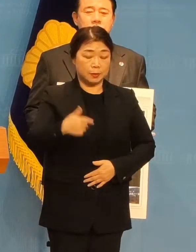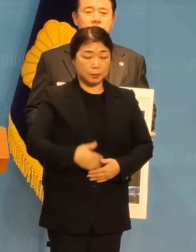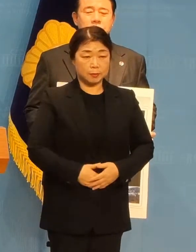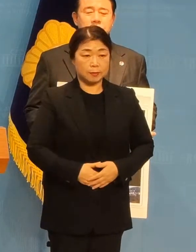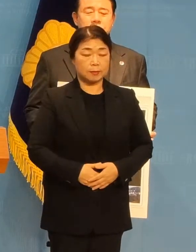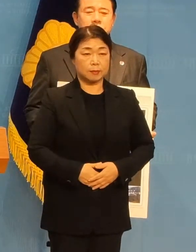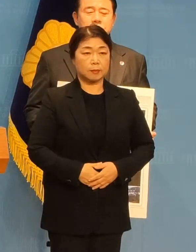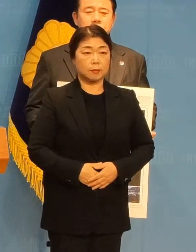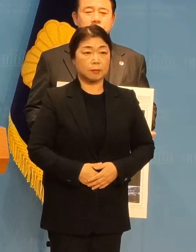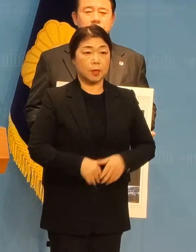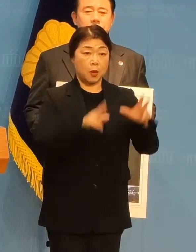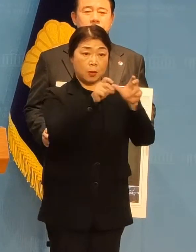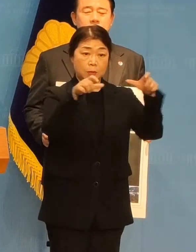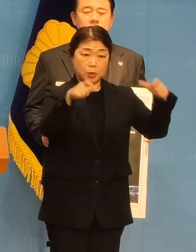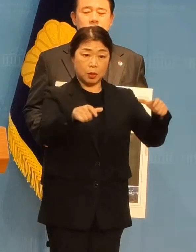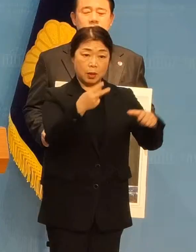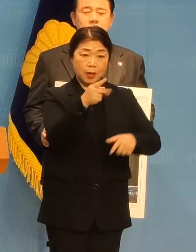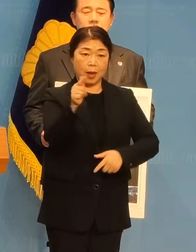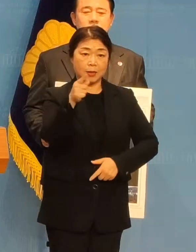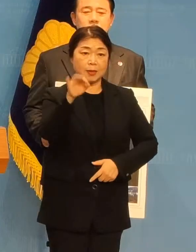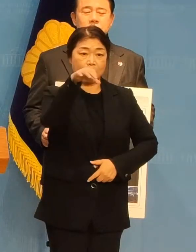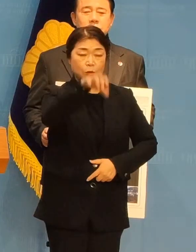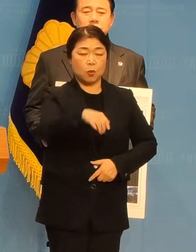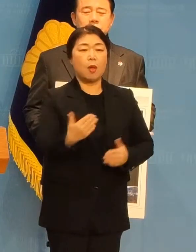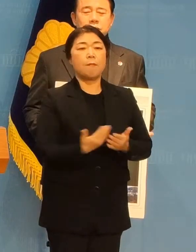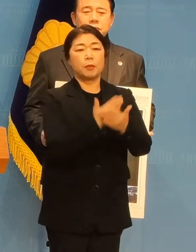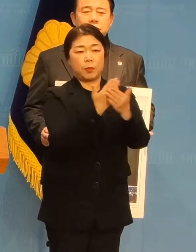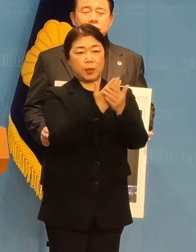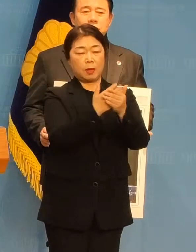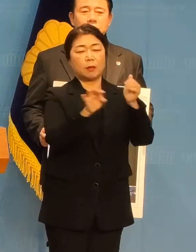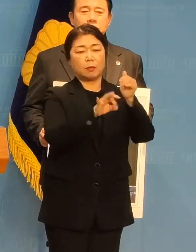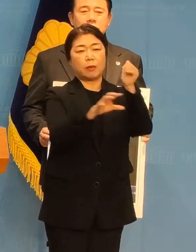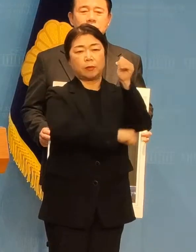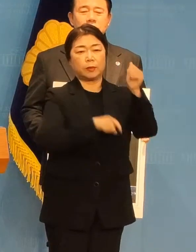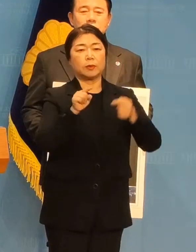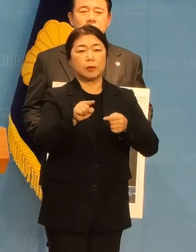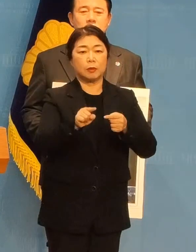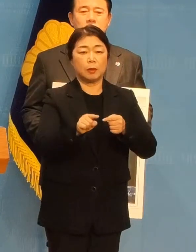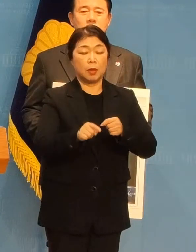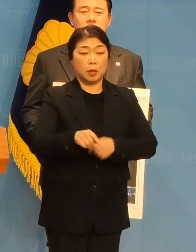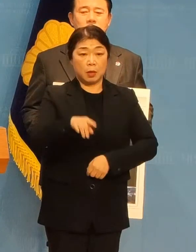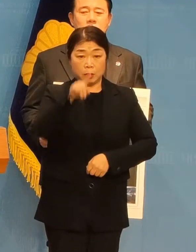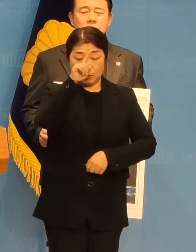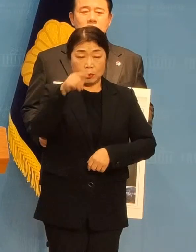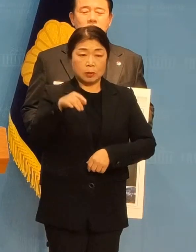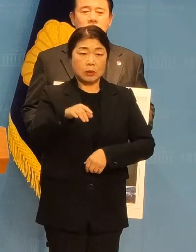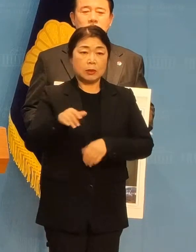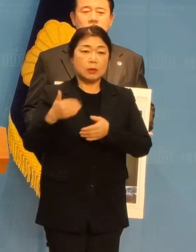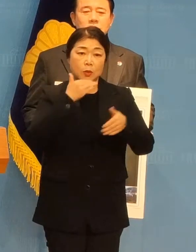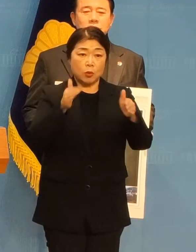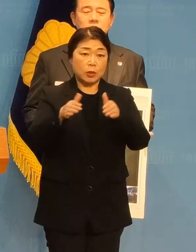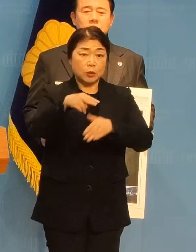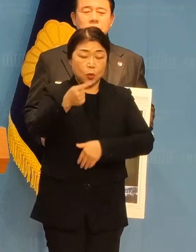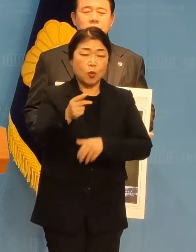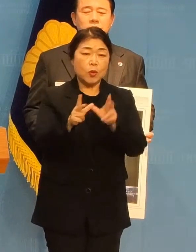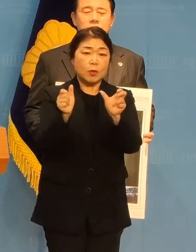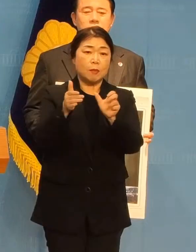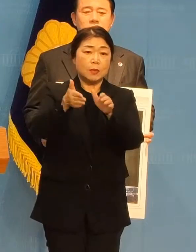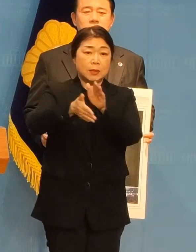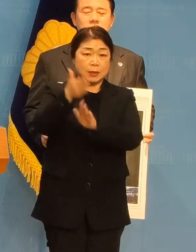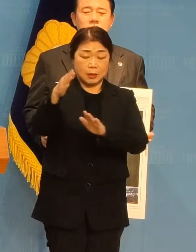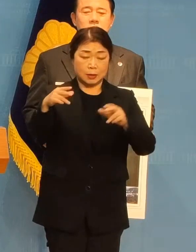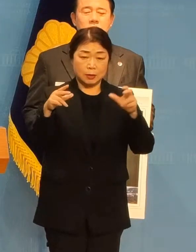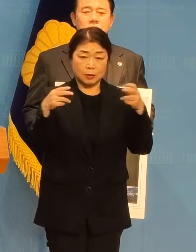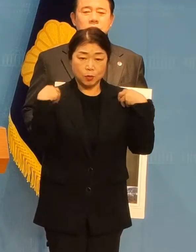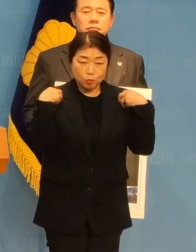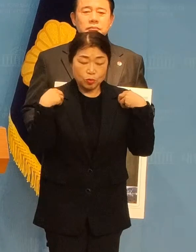사건은 지방자치단체장과 지방공기업 및 민간업자 간 협작에 의한 권력형,